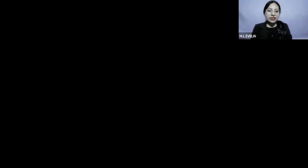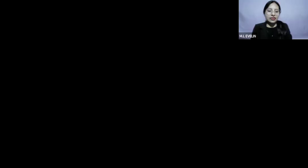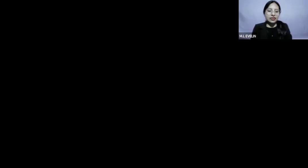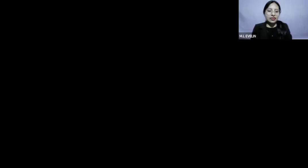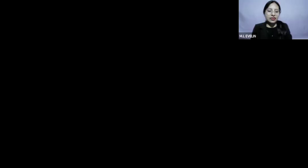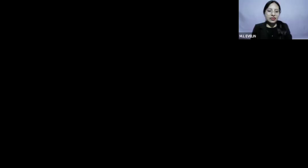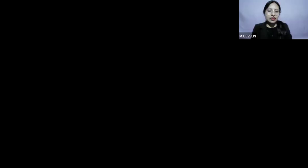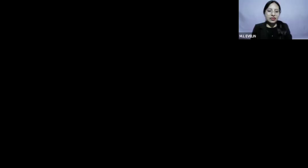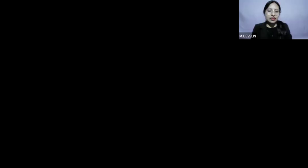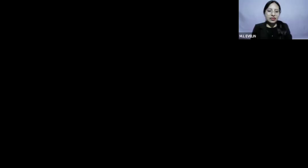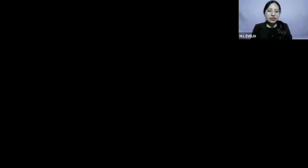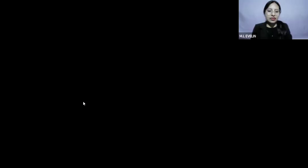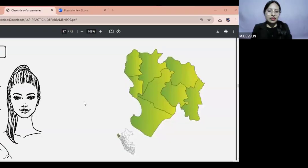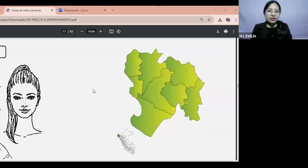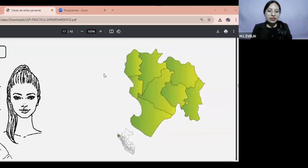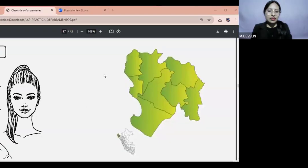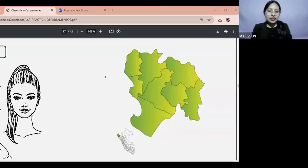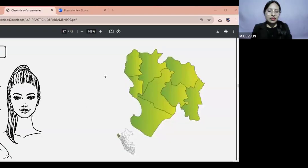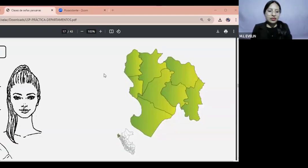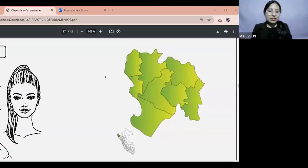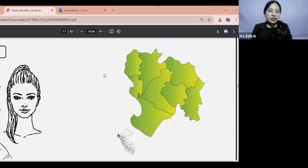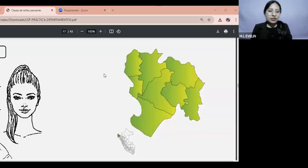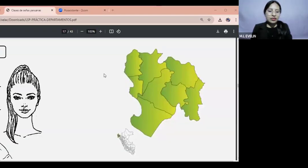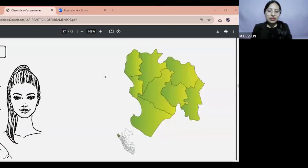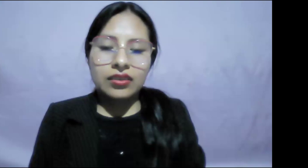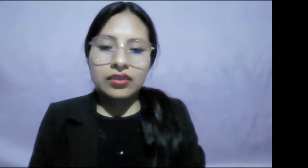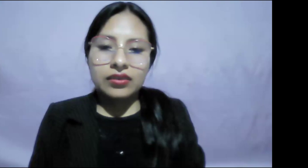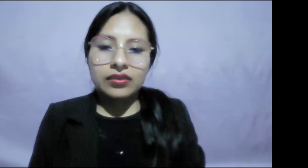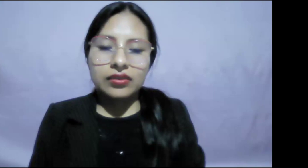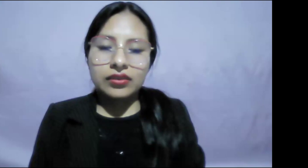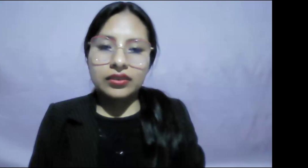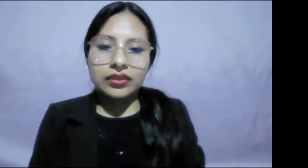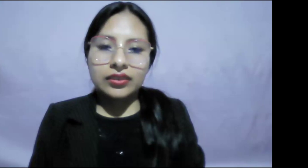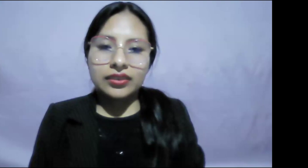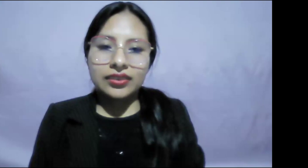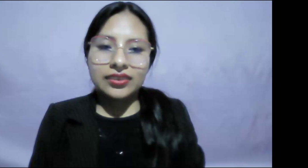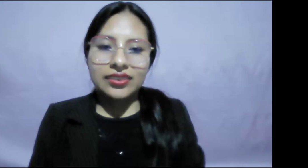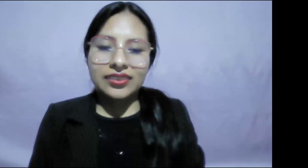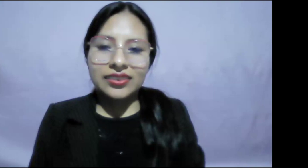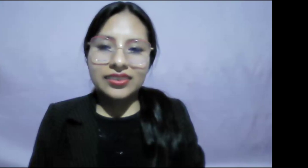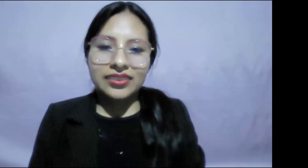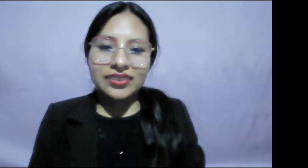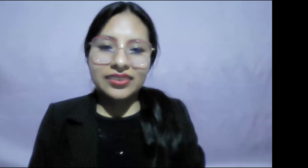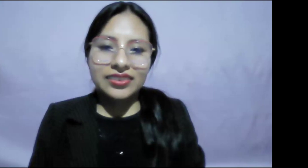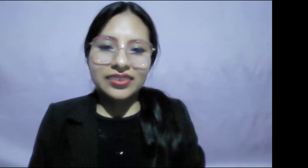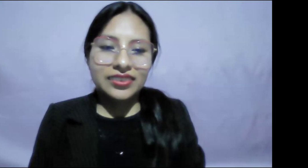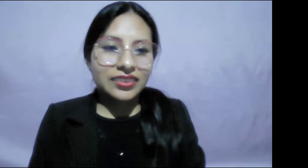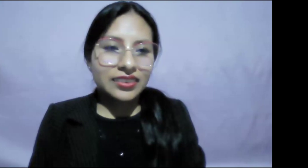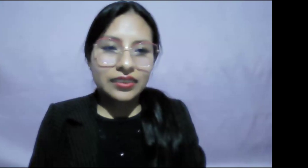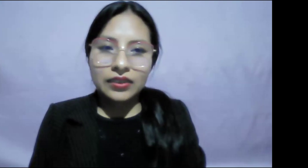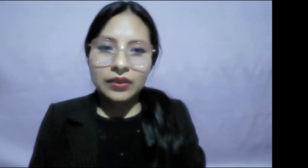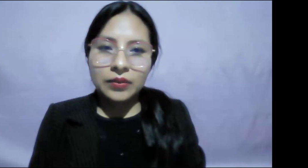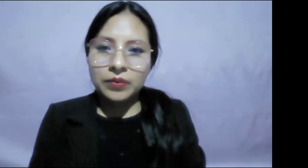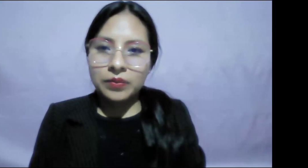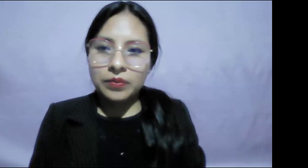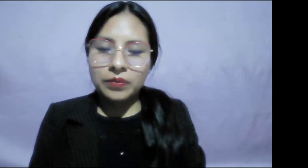bien continuamos con piura piura Ajá muy bien ya lo están